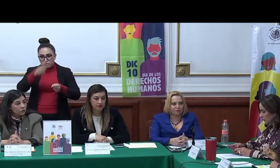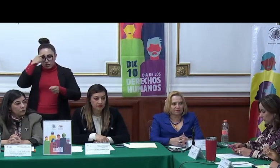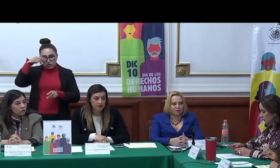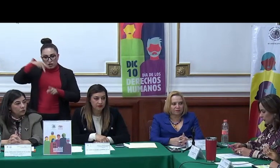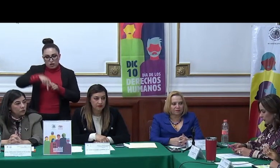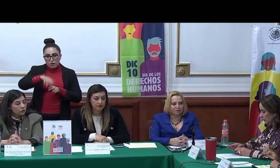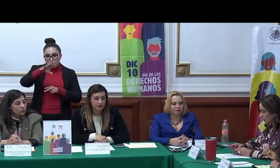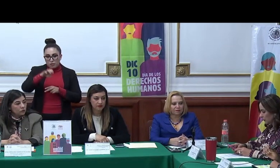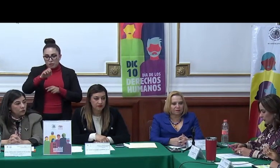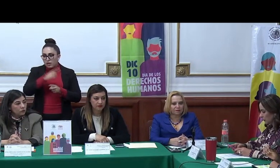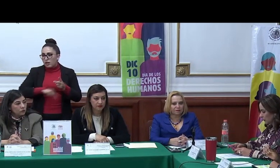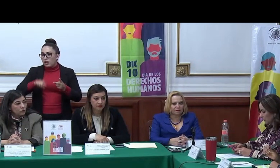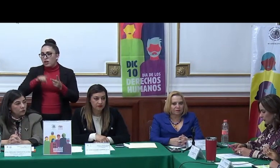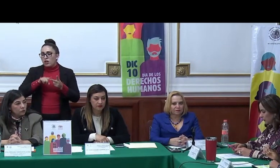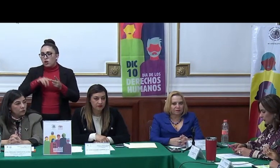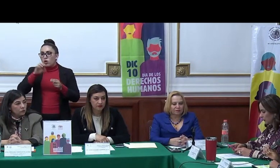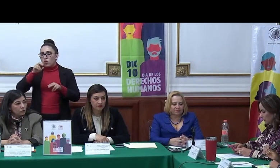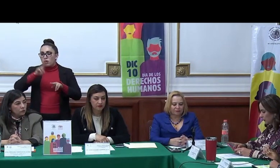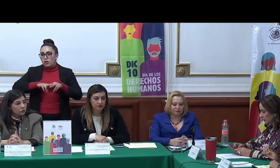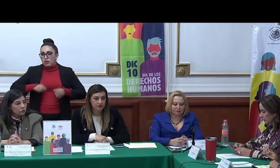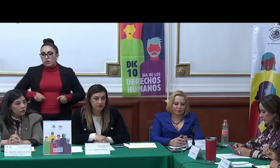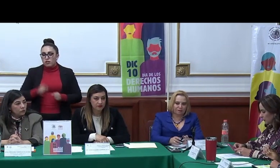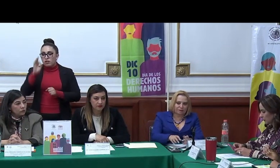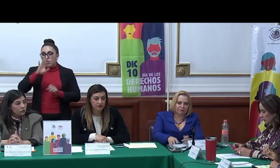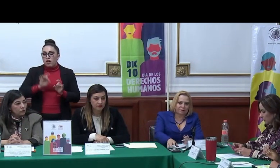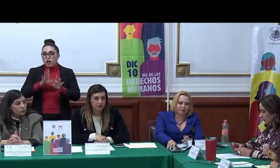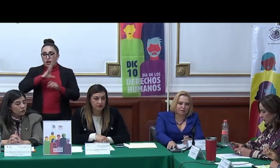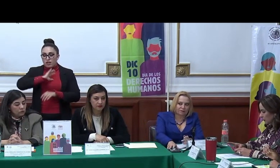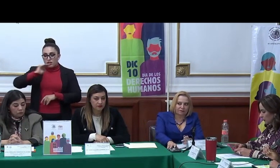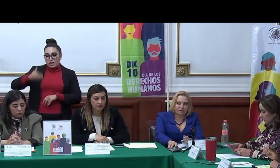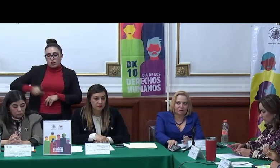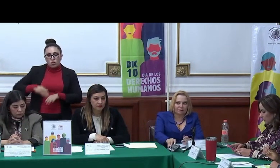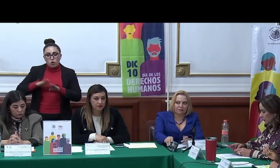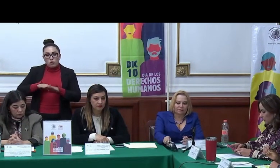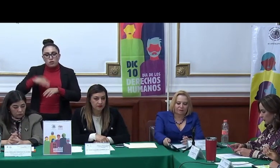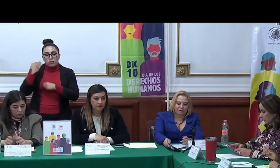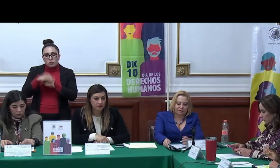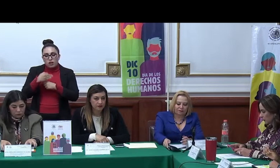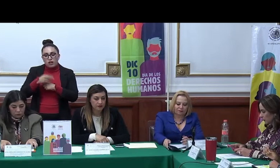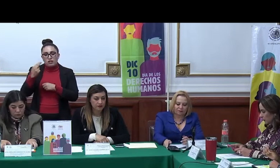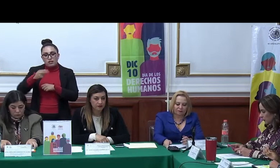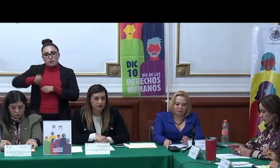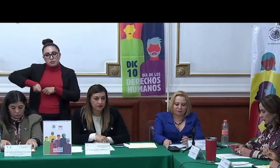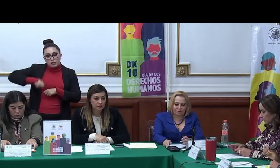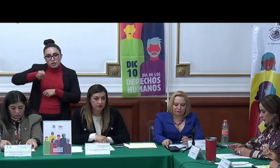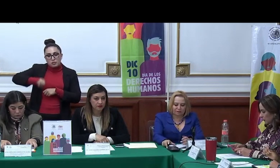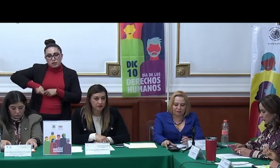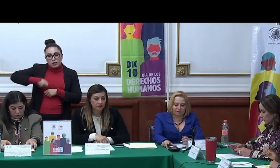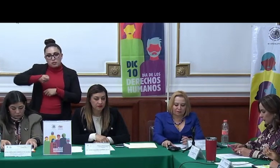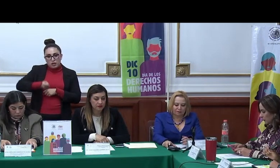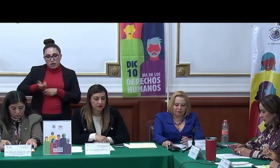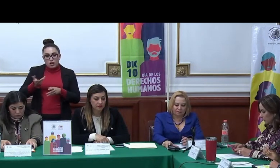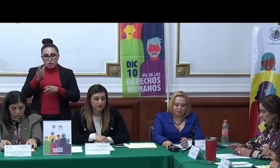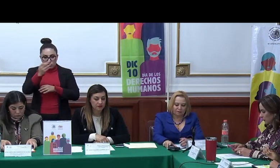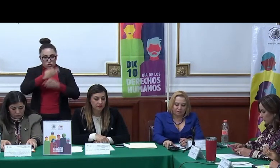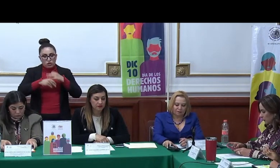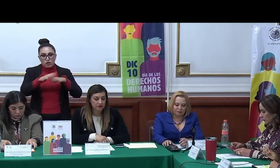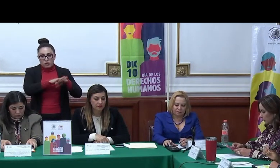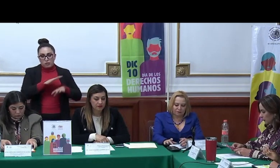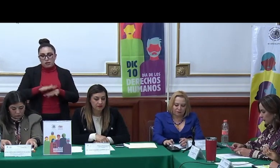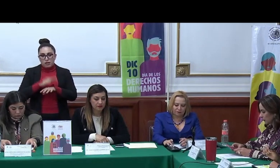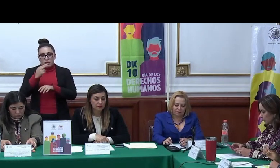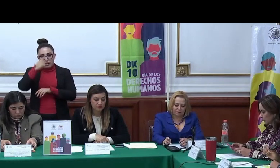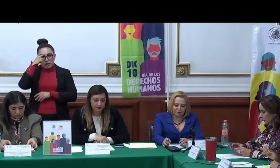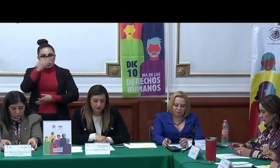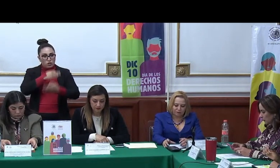cualquier persona que pueda enfrentar barreras temporales o permanentes. Esto no es solo